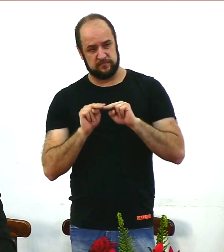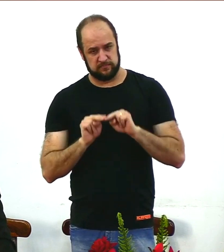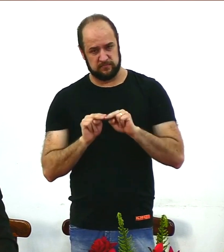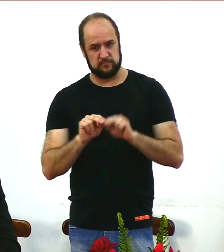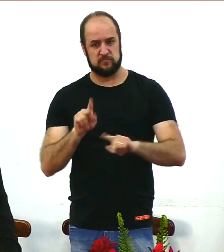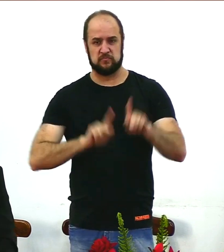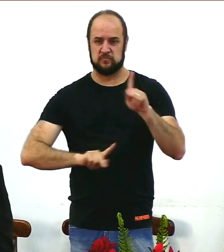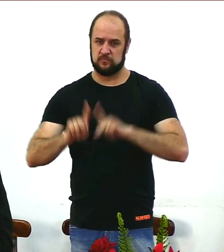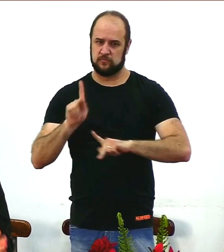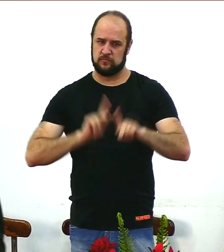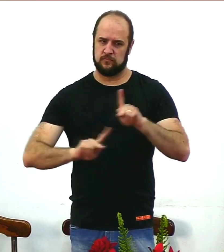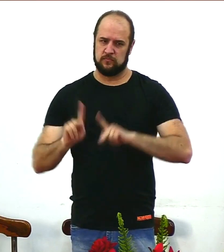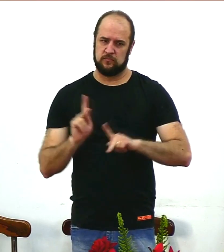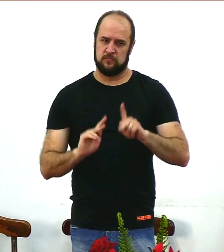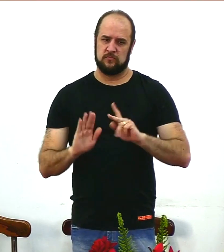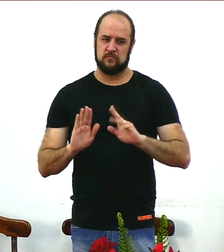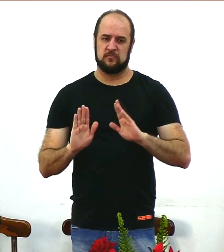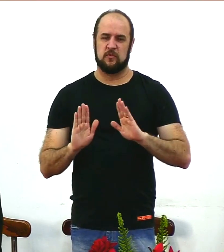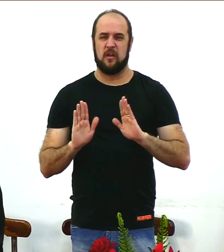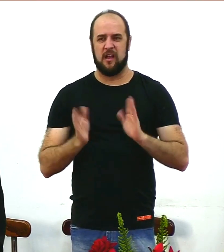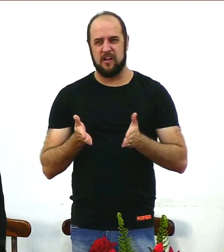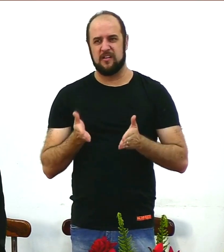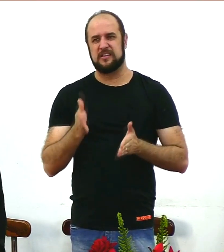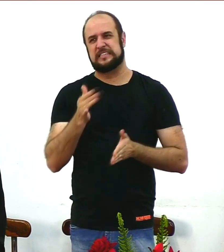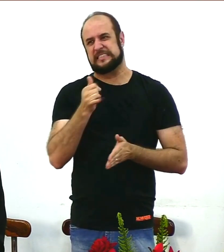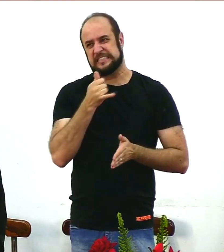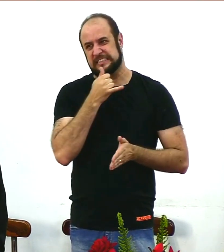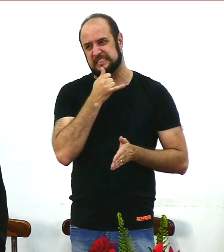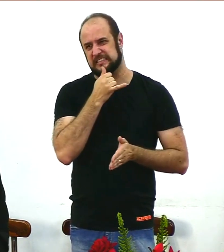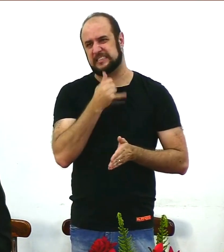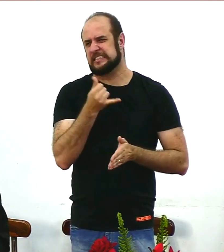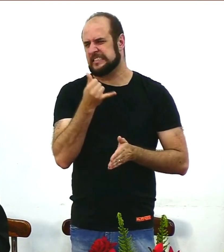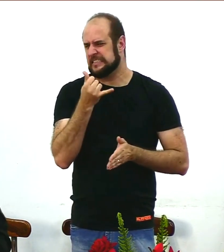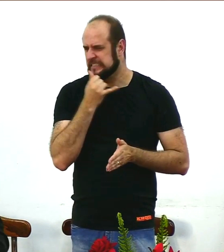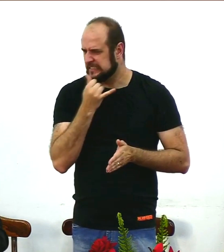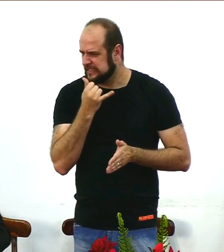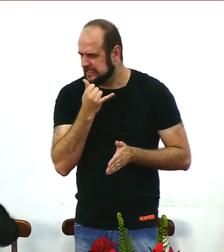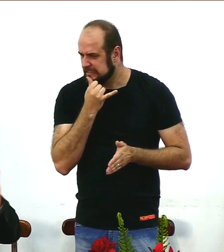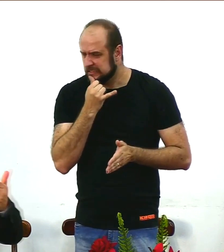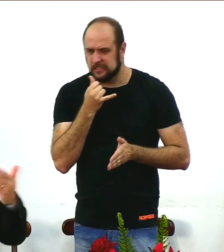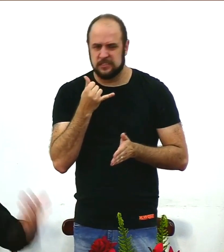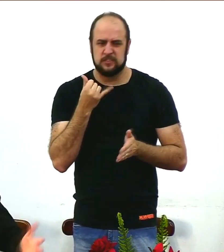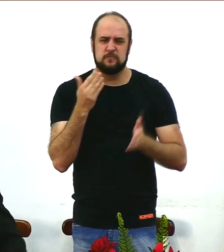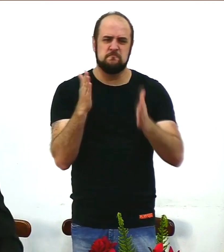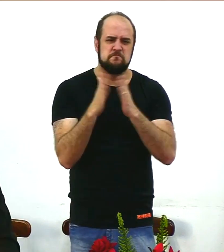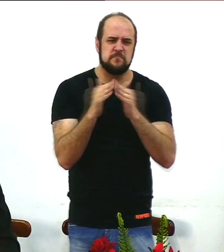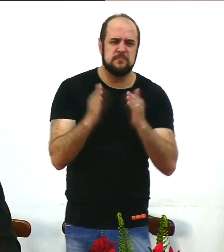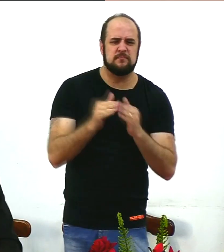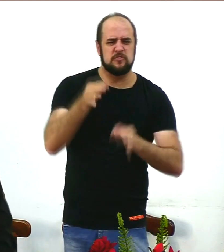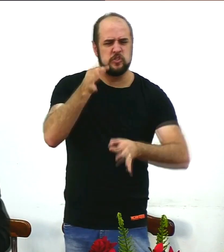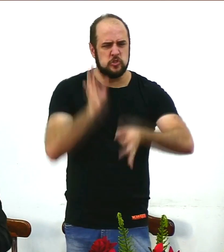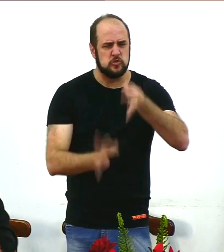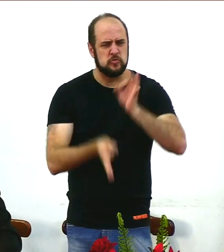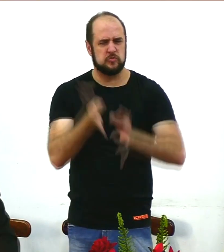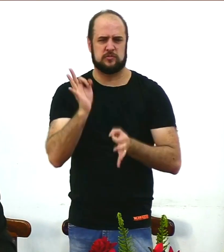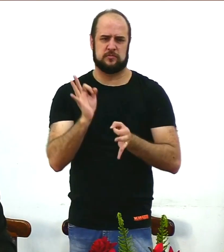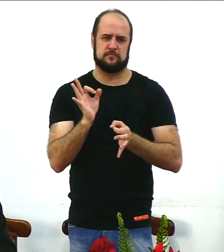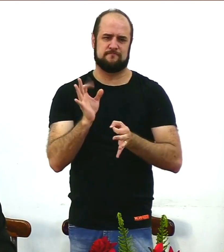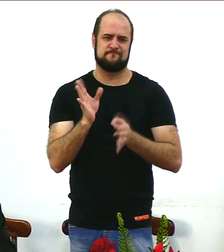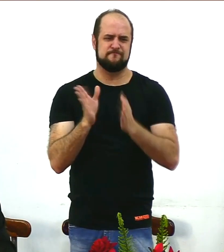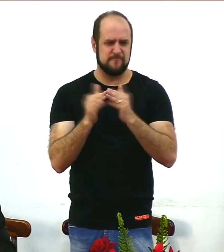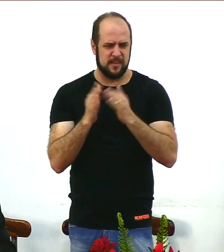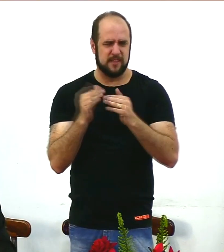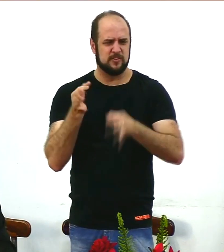também Ezequiel, no capítulo 25, nos diz que o que eles estavam ali era se